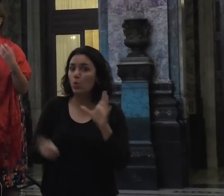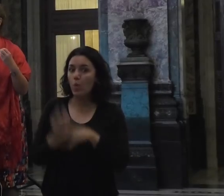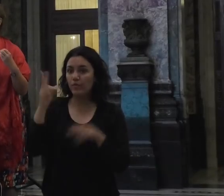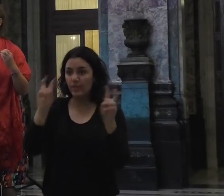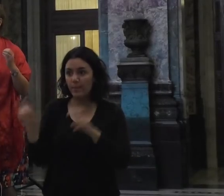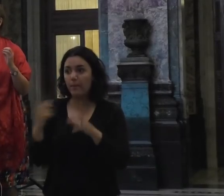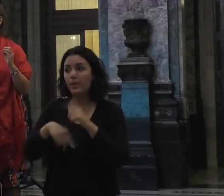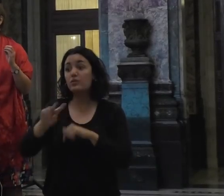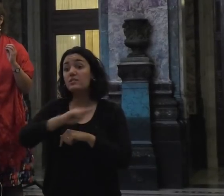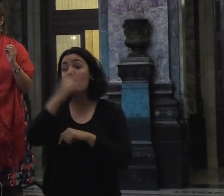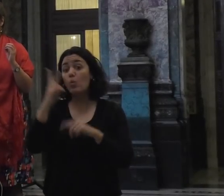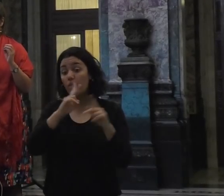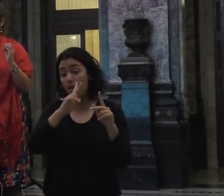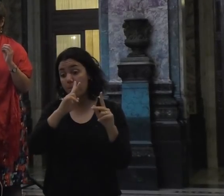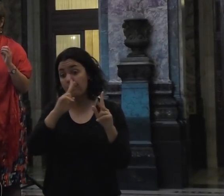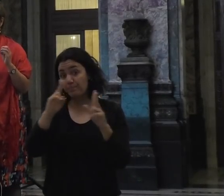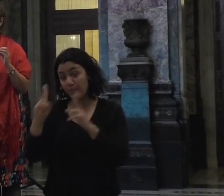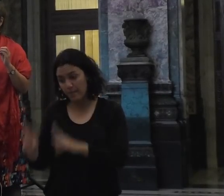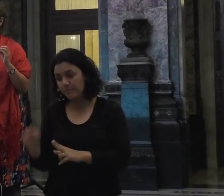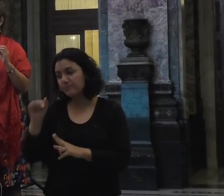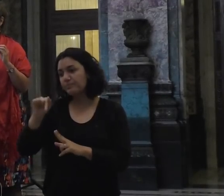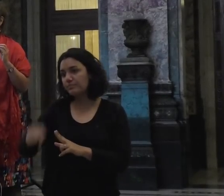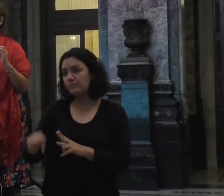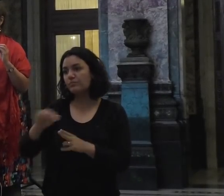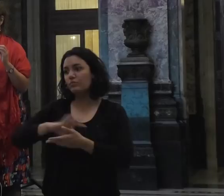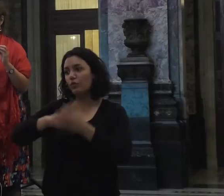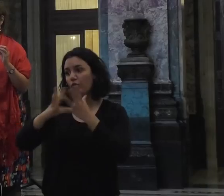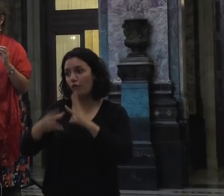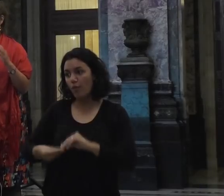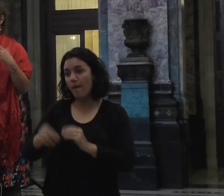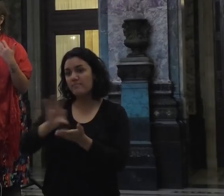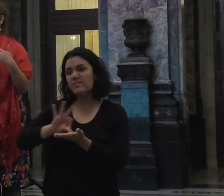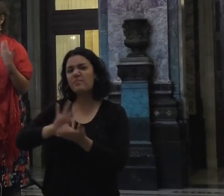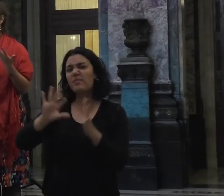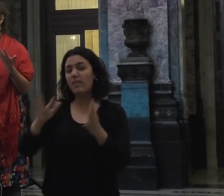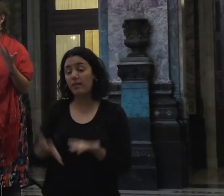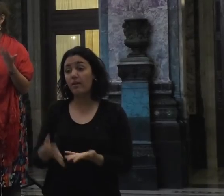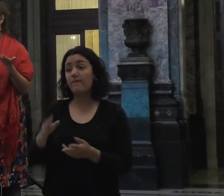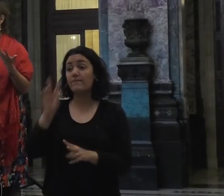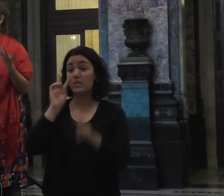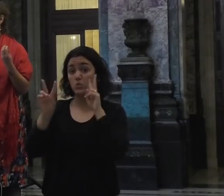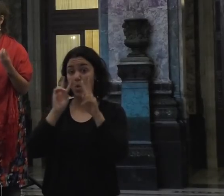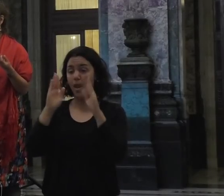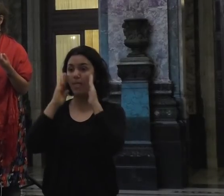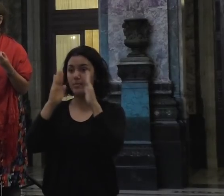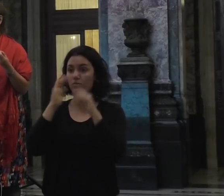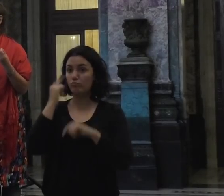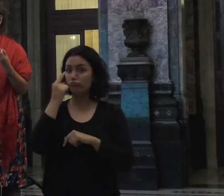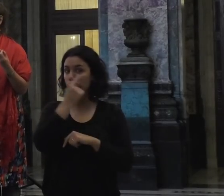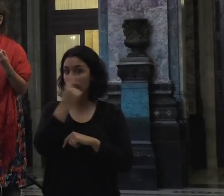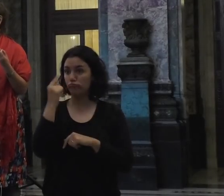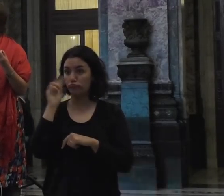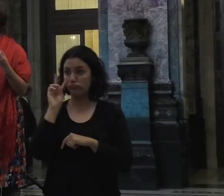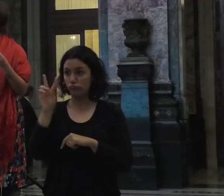en la segunda parte, voy a tomar como modelo de sistema la atención visual y voy a hablar sobre dos aspectos de